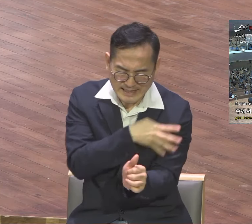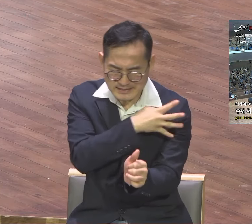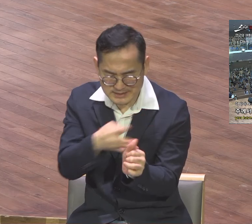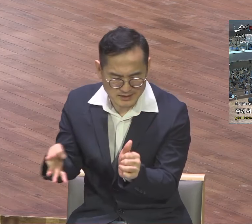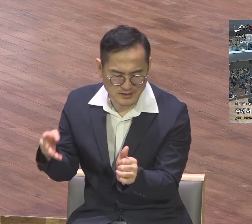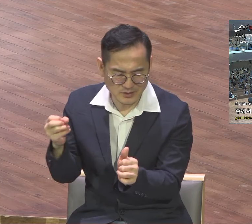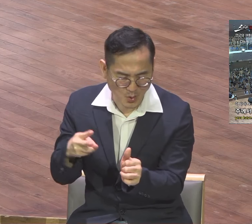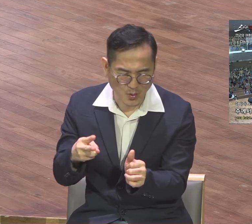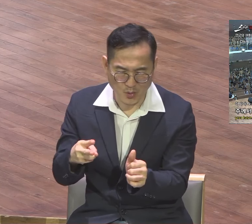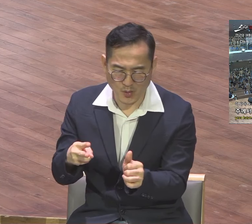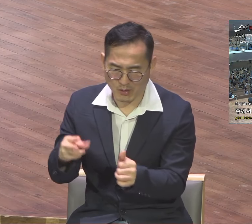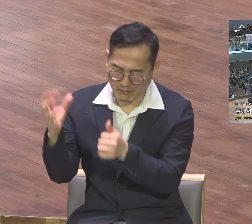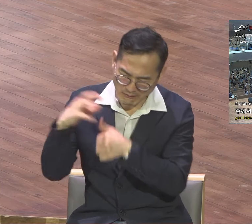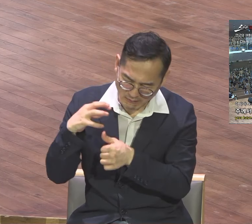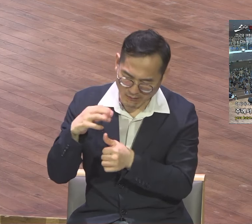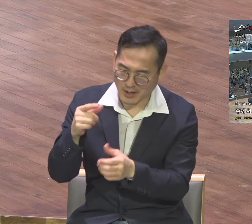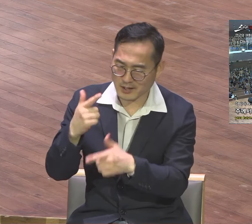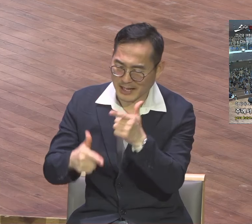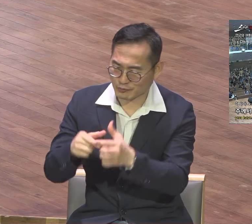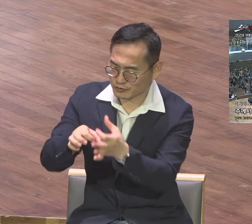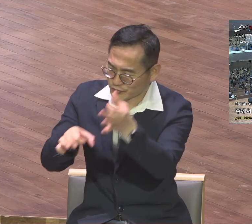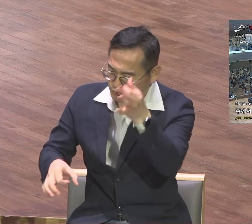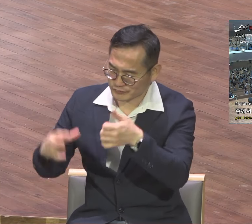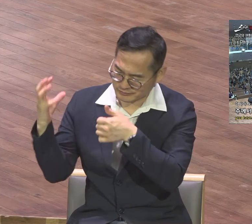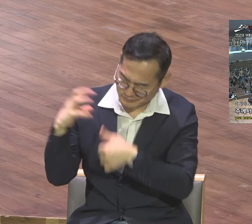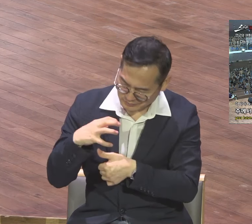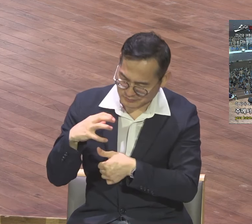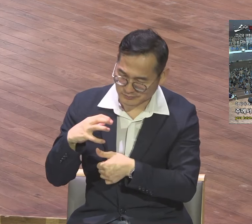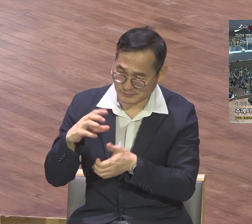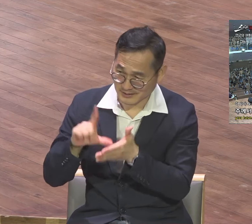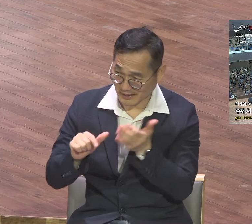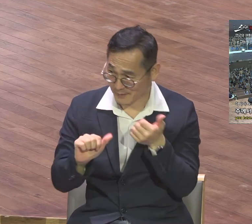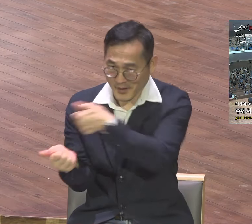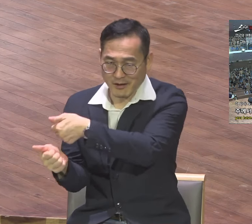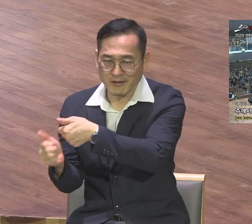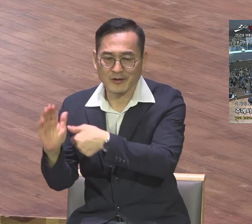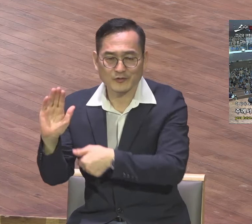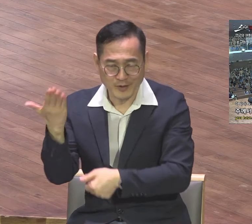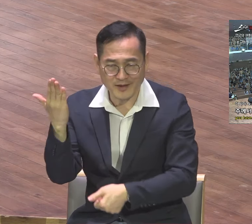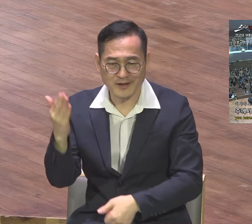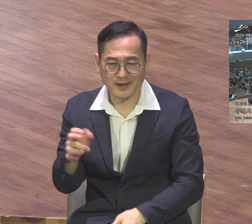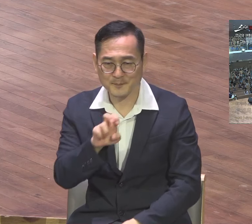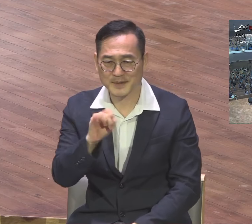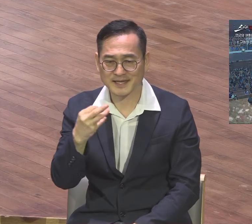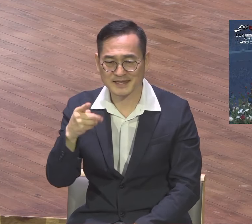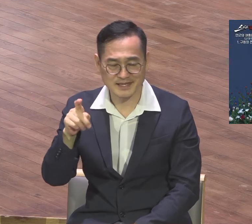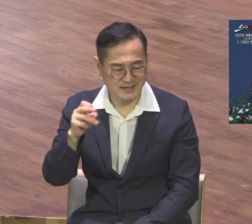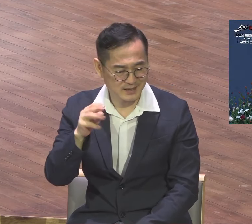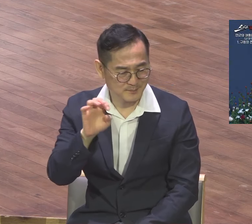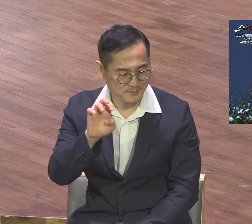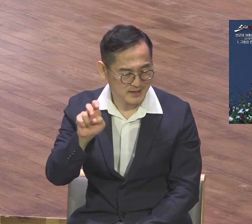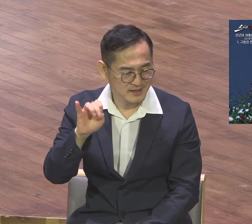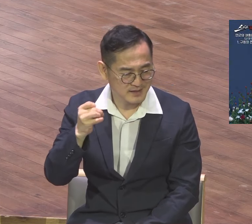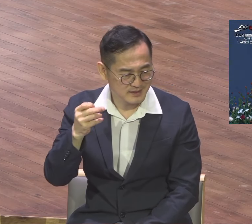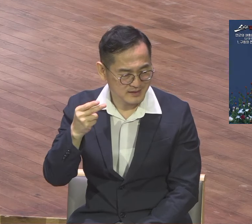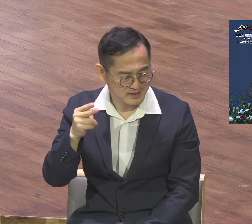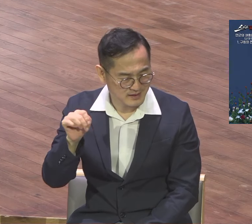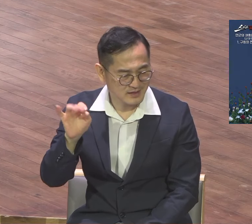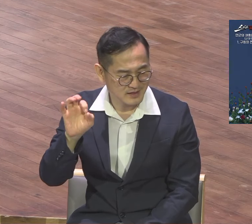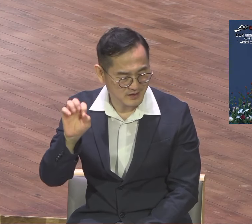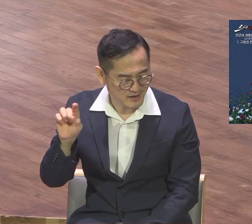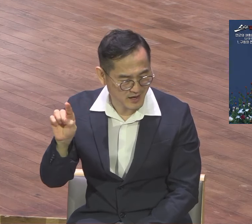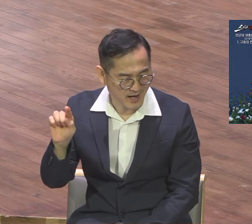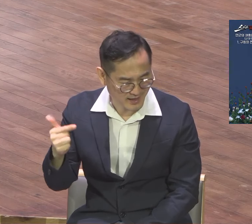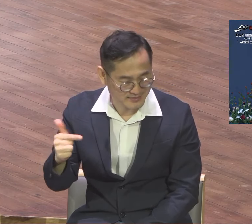압제자의 막대기를 주께서 끝끝이래 미디안의 날과 같이 하셨음이니이다. 자, 본문